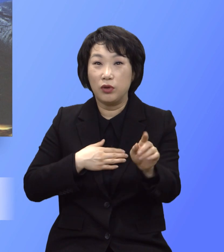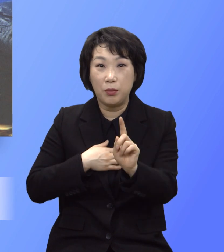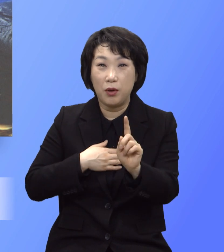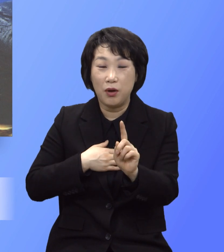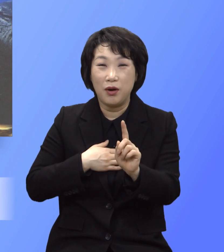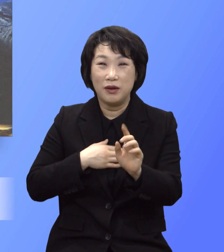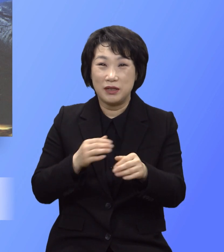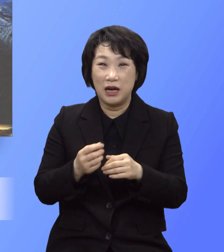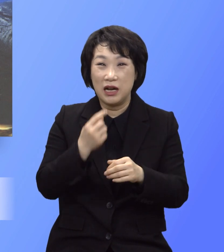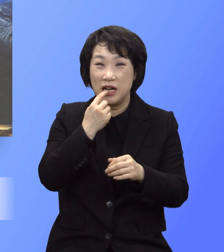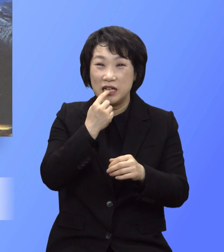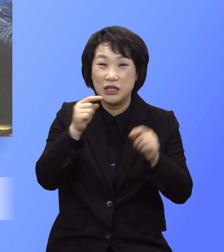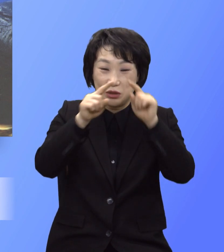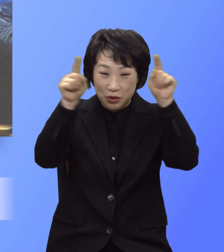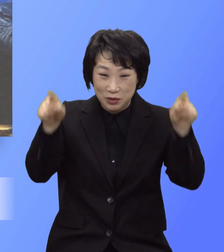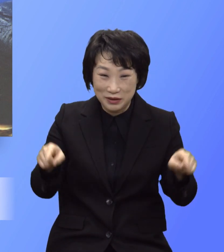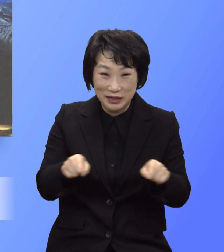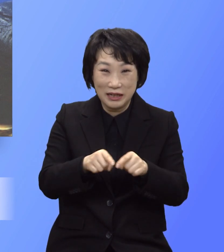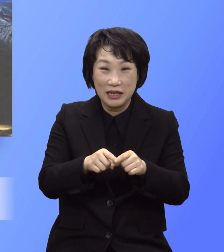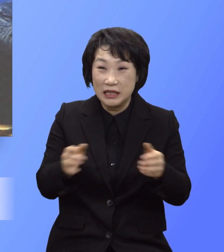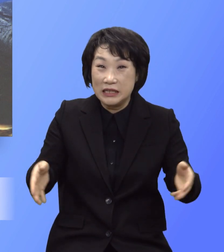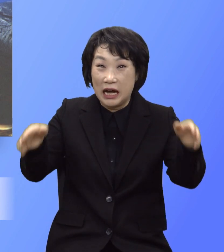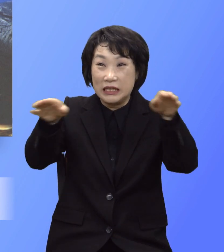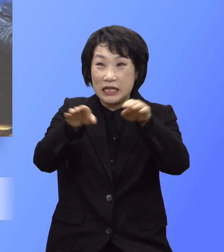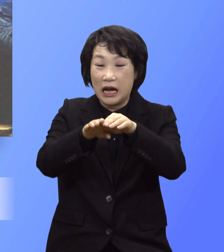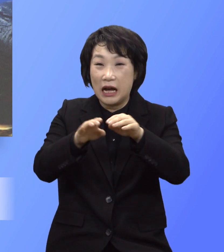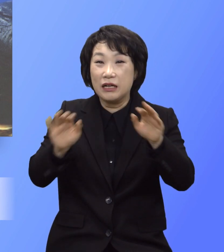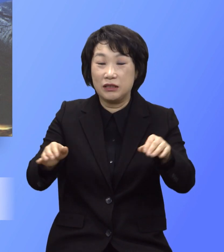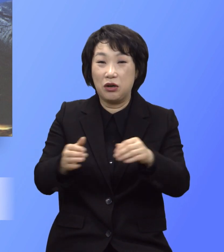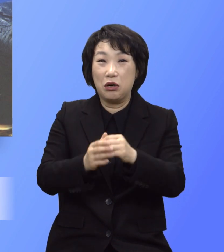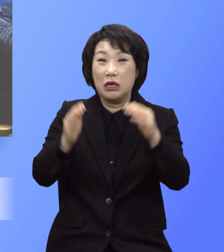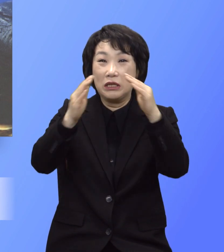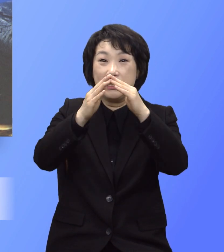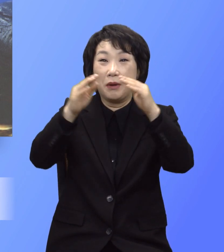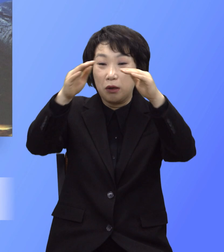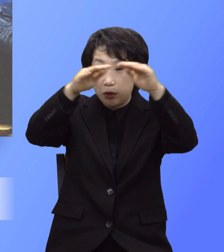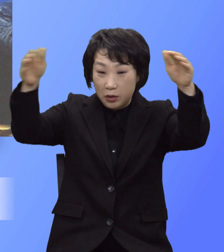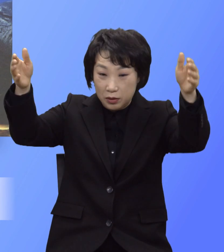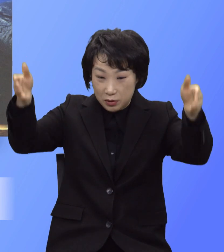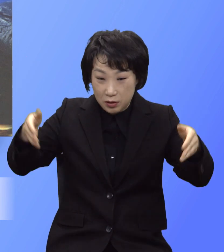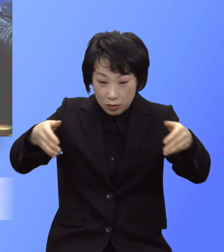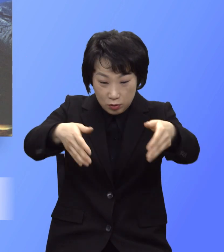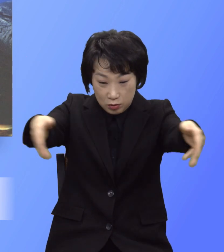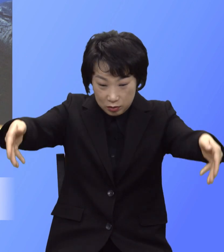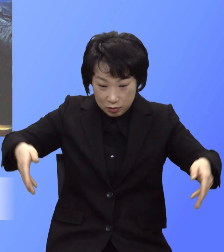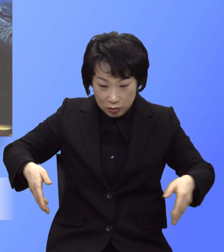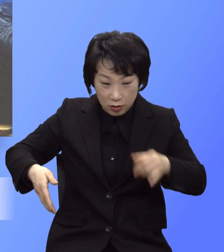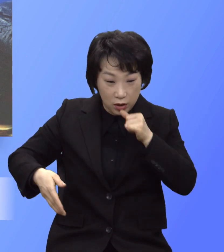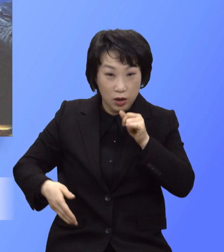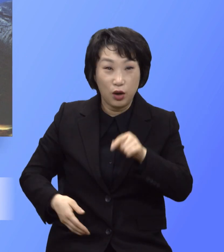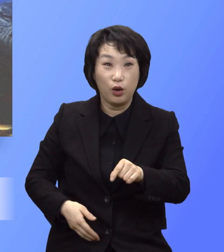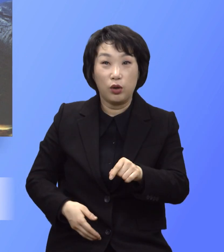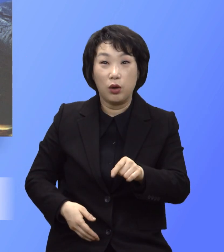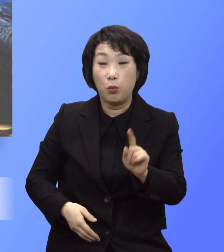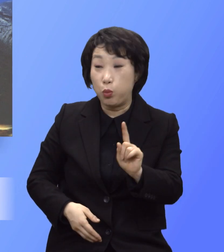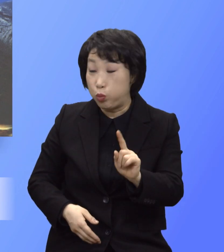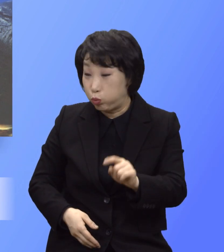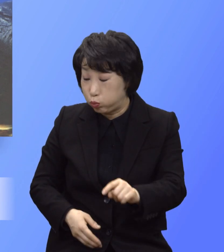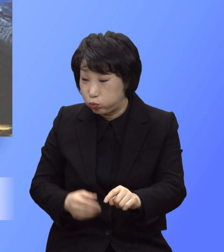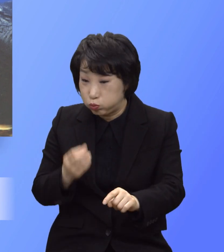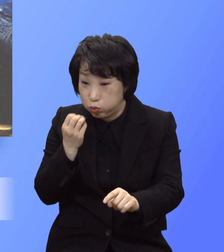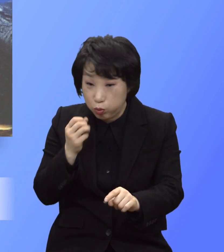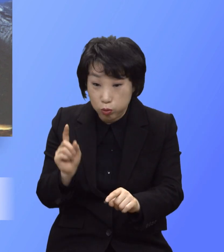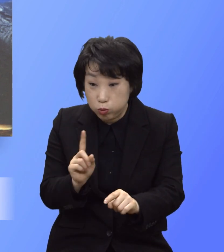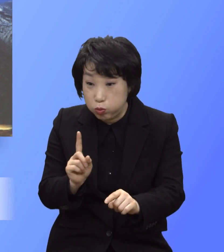박스 보루 박스를 위에다 하나 얹어 놓고 옆에다 이렇게 두 개 놓고 이게